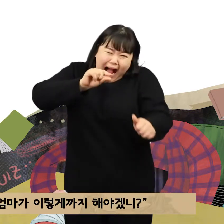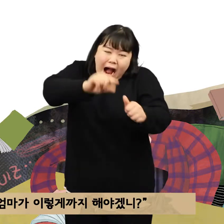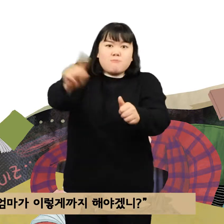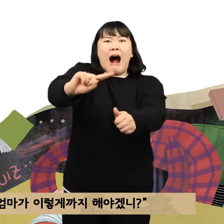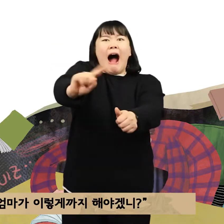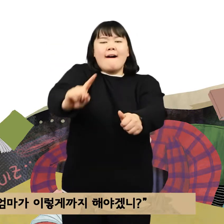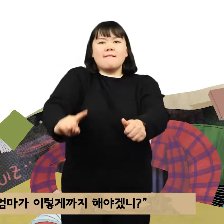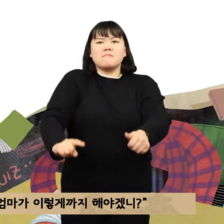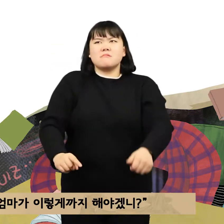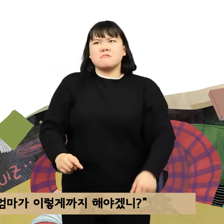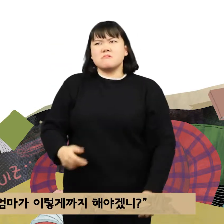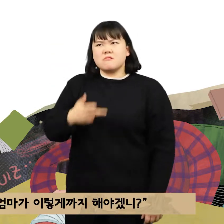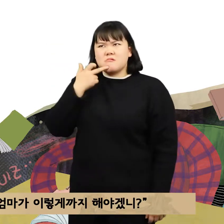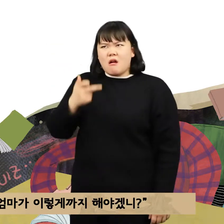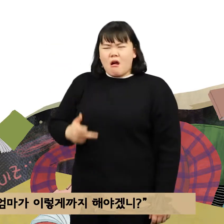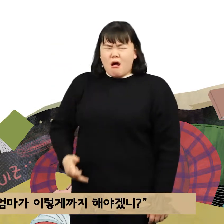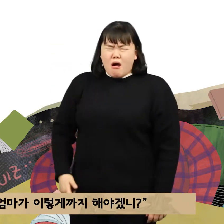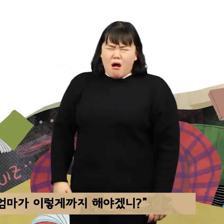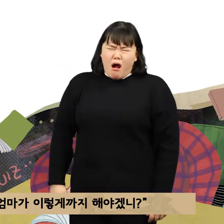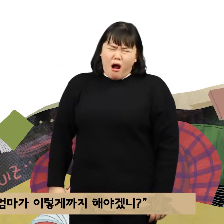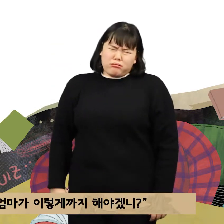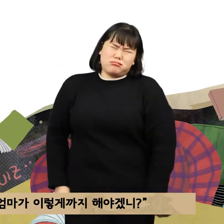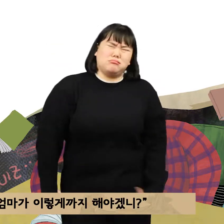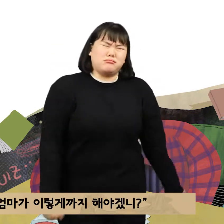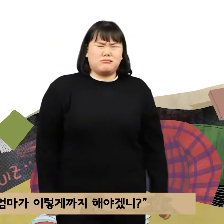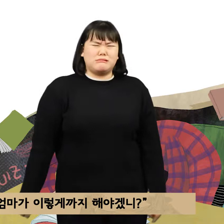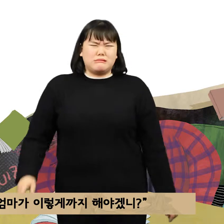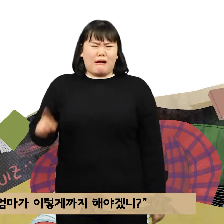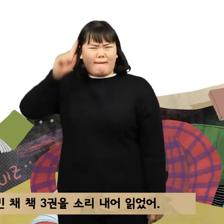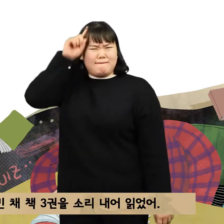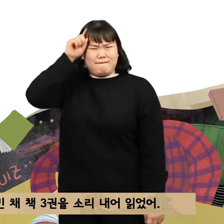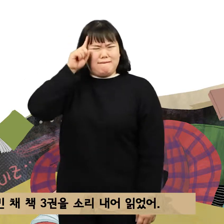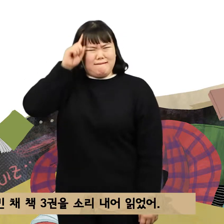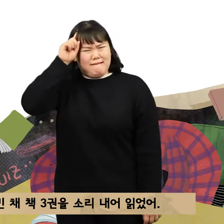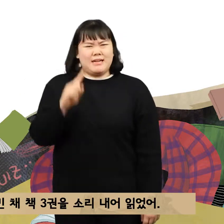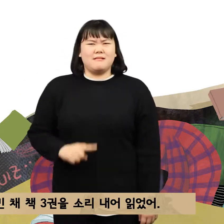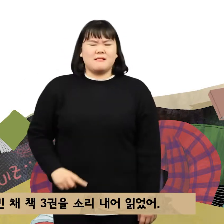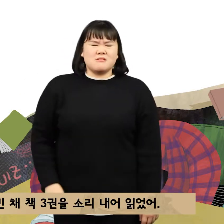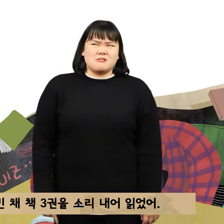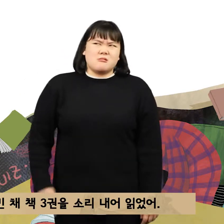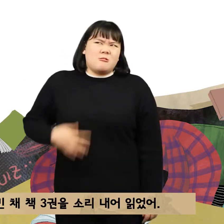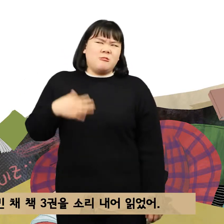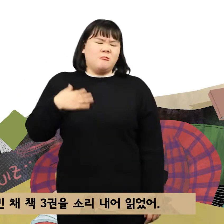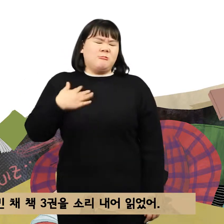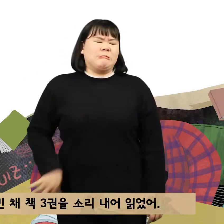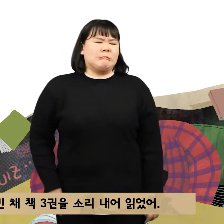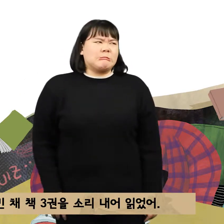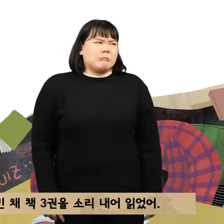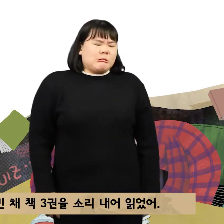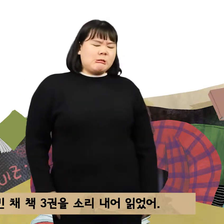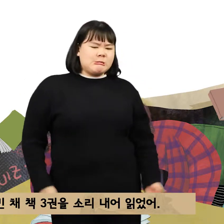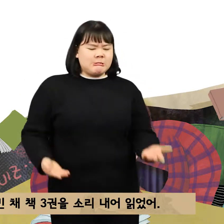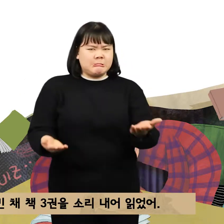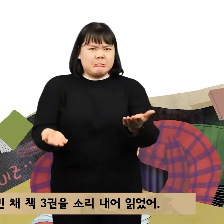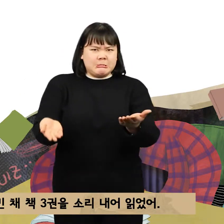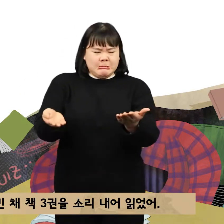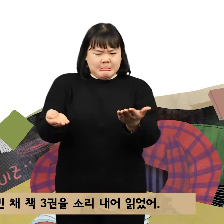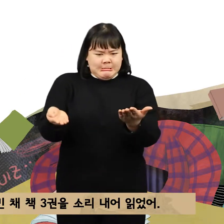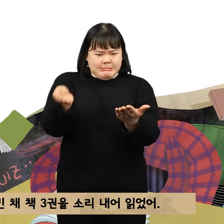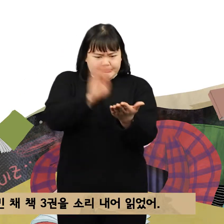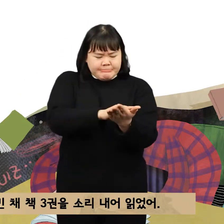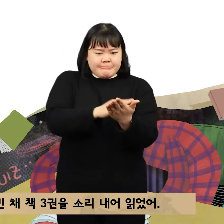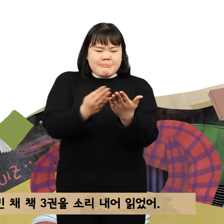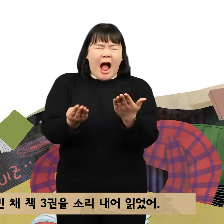살짜리 꼬마도 아닌데 엄마가 이렇게까지 해야겠니? 근영이는 마지못해 입을 비중 내민 채